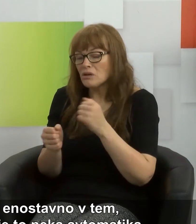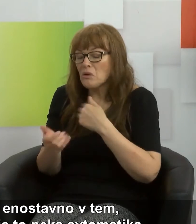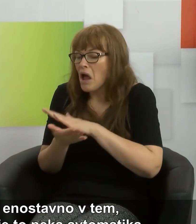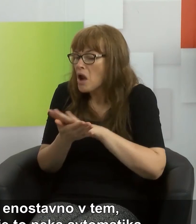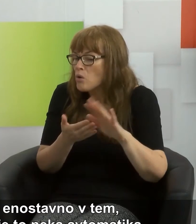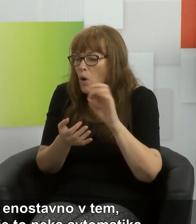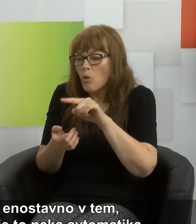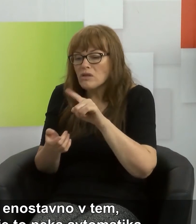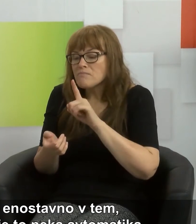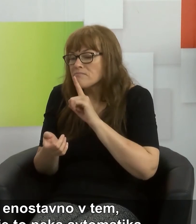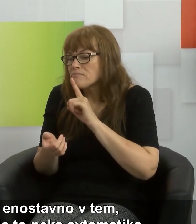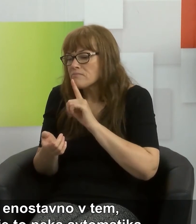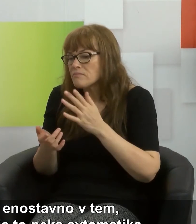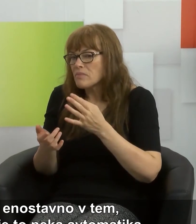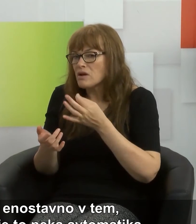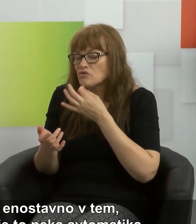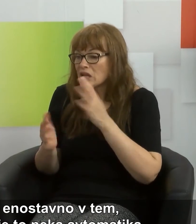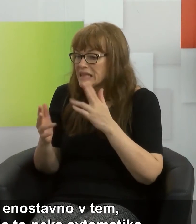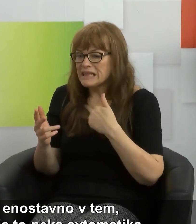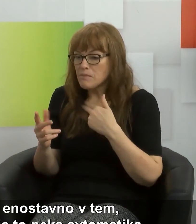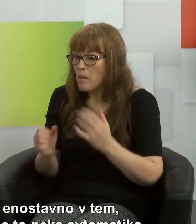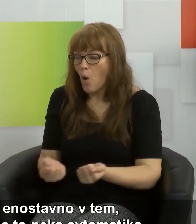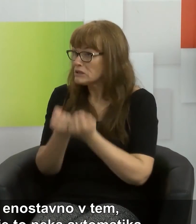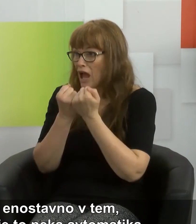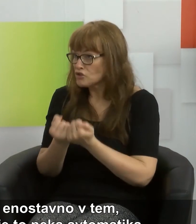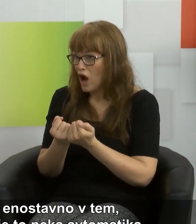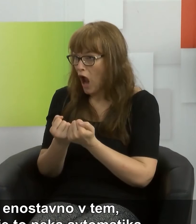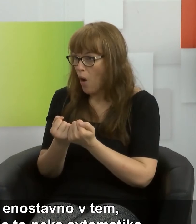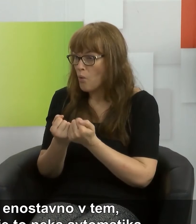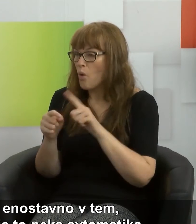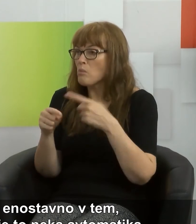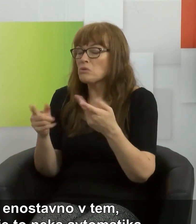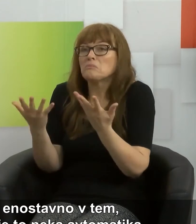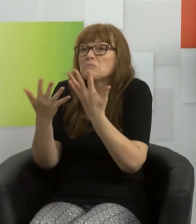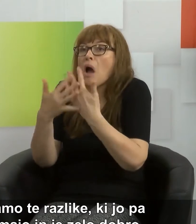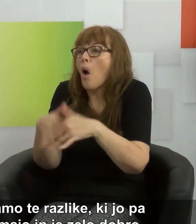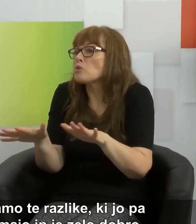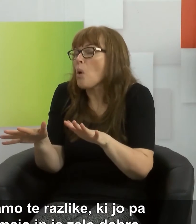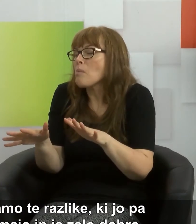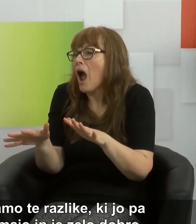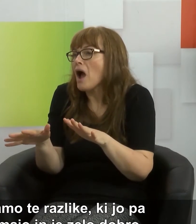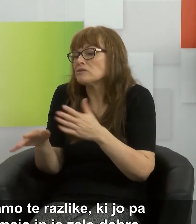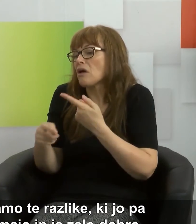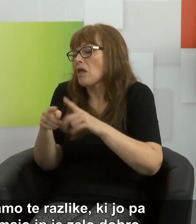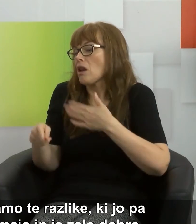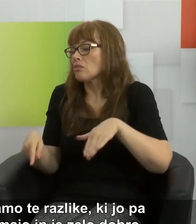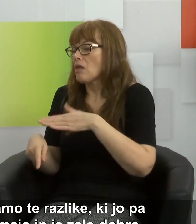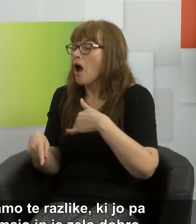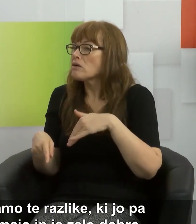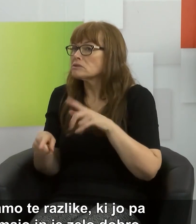tem, če tukaj nimamo težav, je to neka avtomatika, ki je del nas